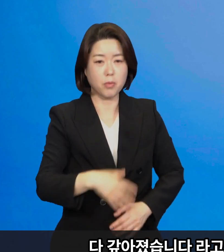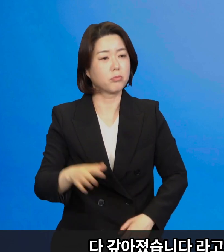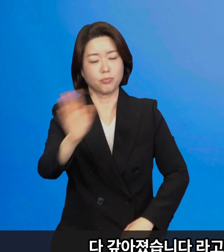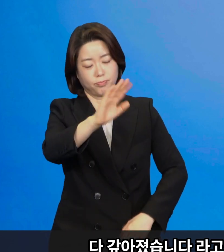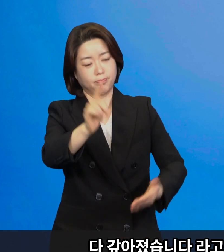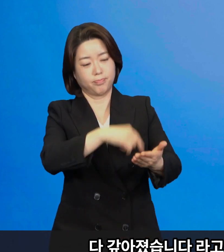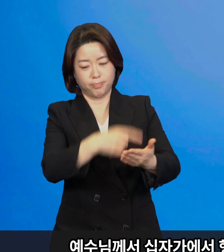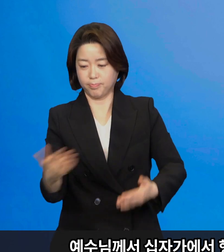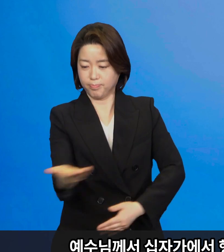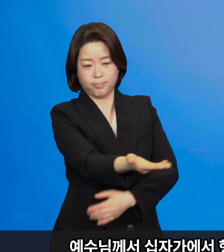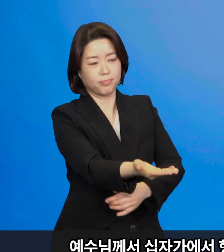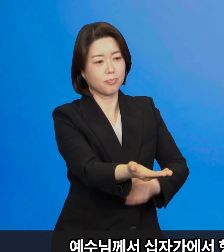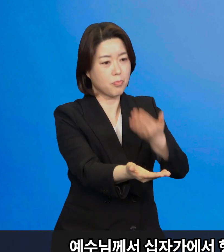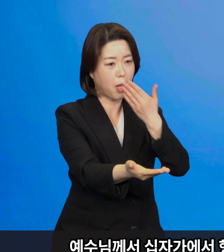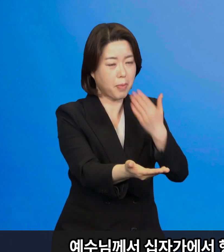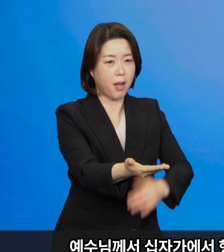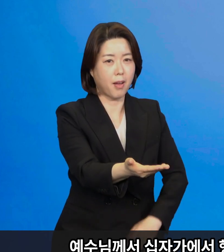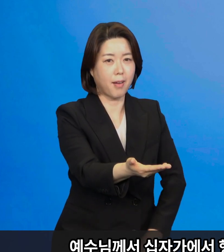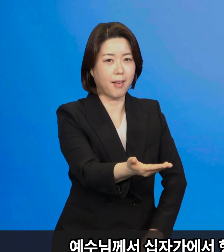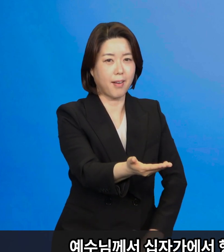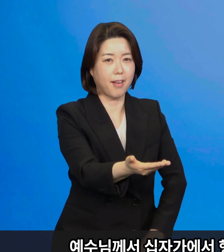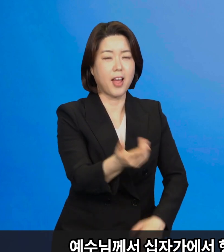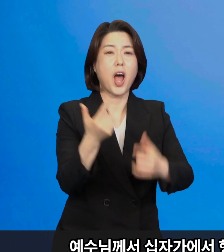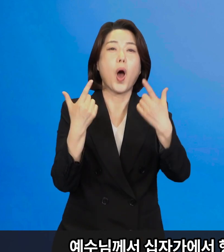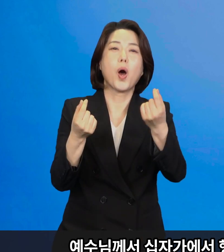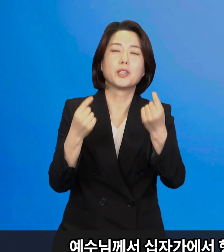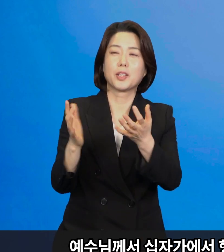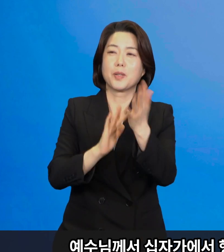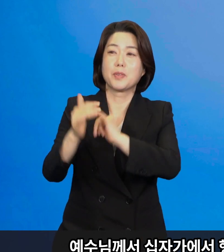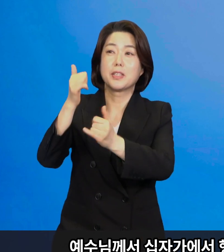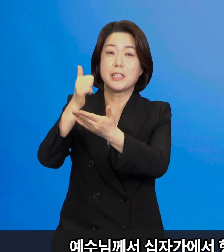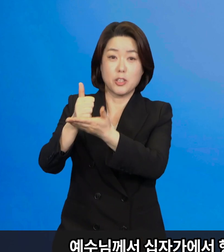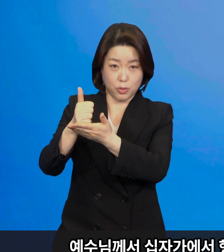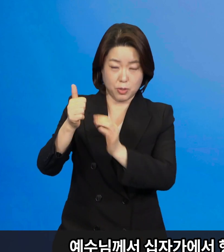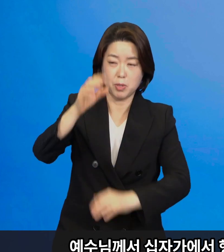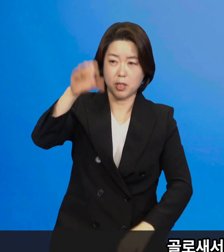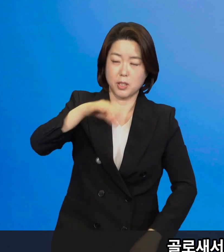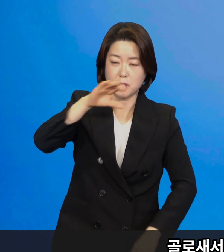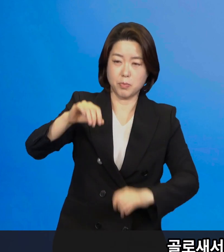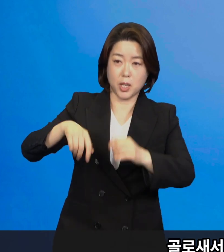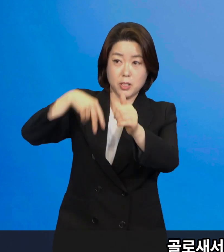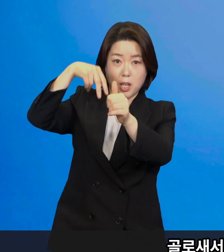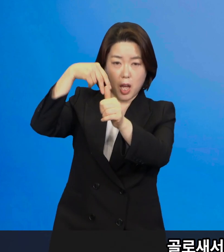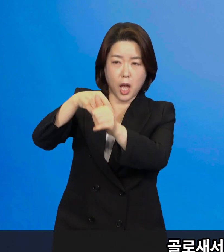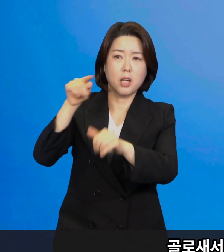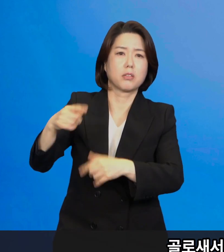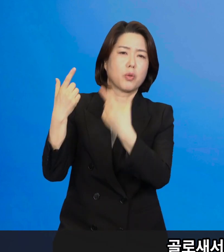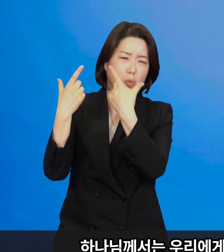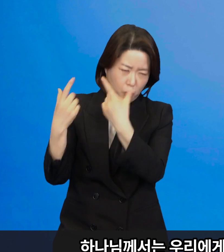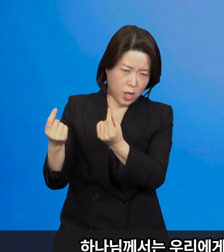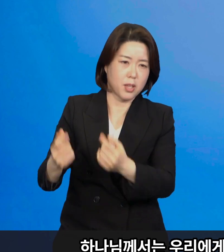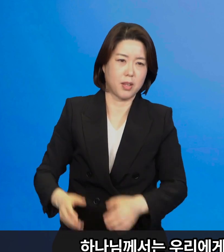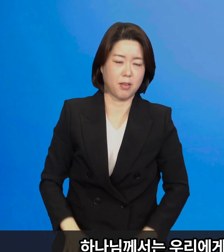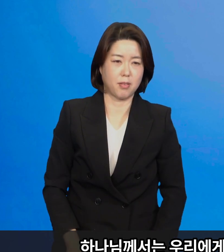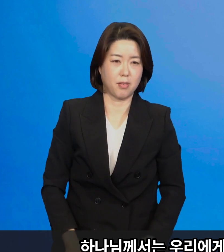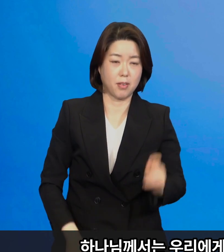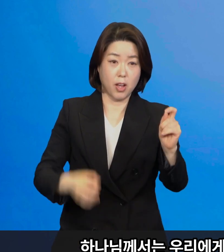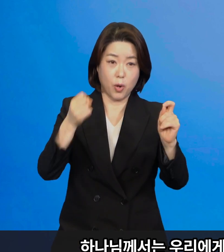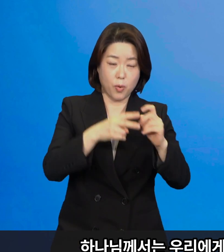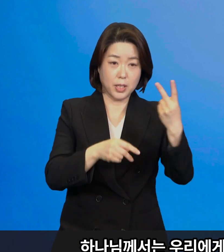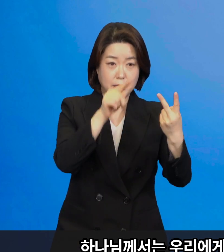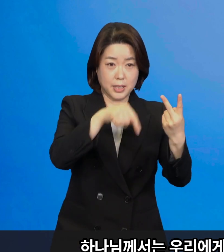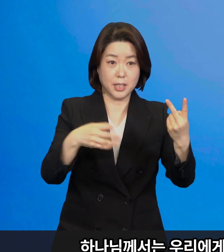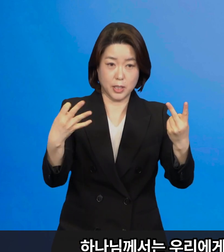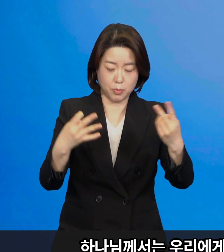수가 있는 것이죠. 예수님께서 십자가에서 행하시는 것이 바로 이거였어요. 골로새서 2장 14절에 하나님께서는 우리에게